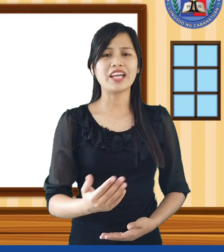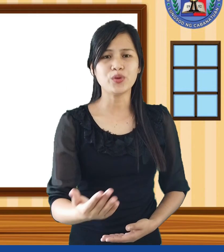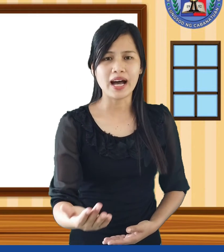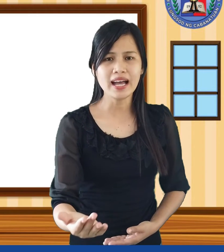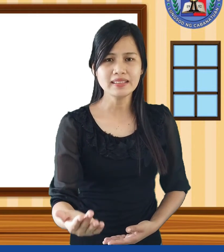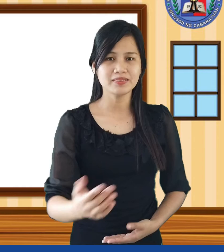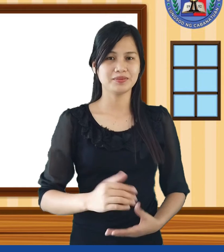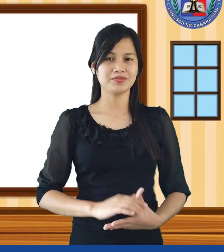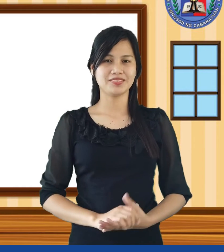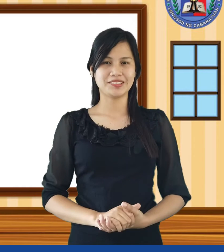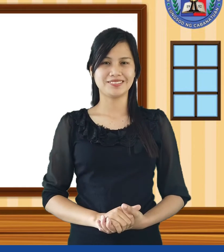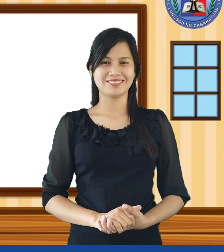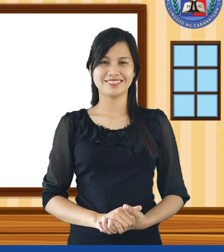Kayo nga?